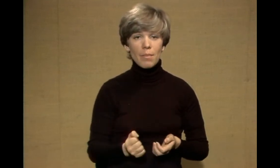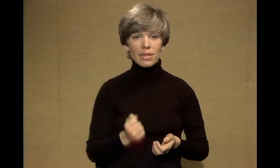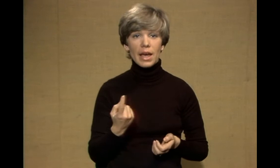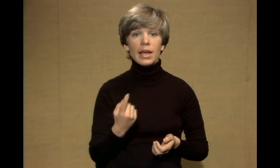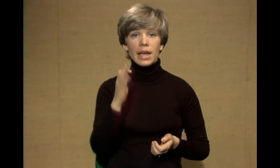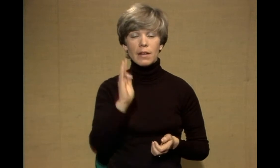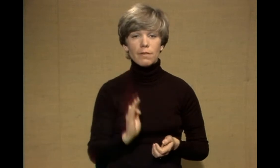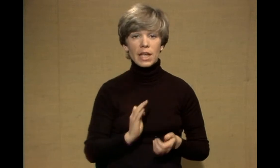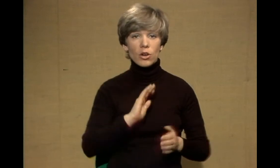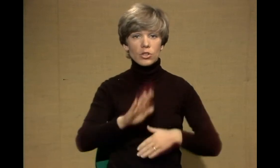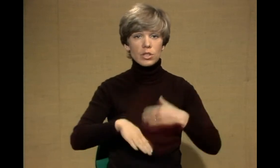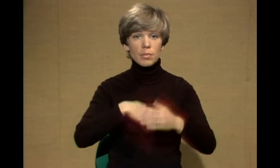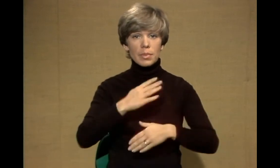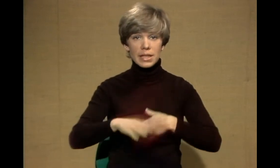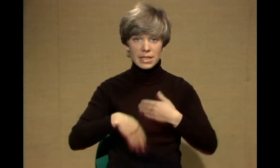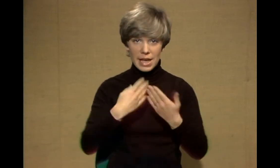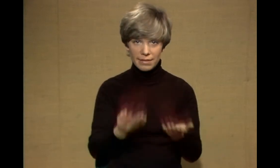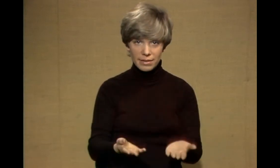hämta en fredagspresent.